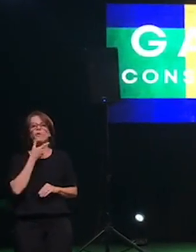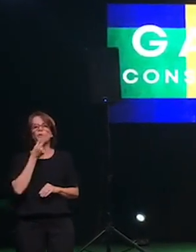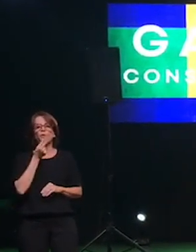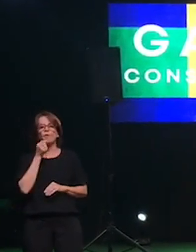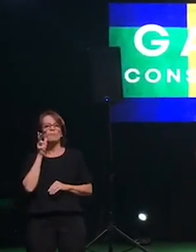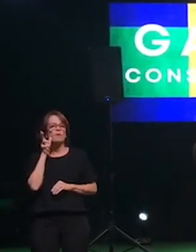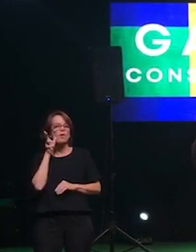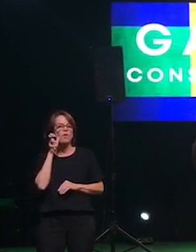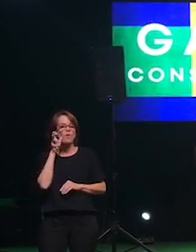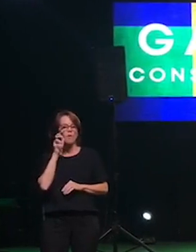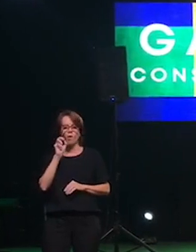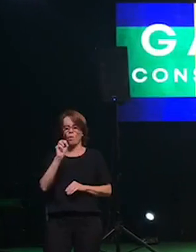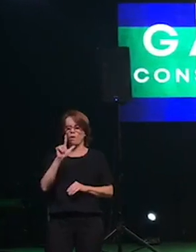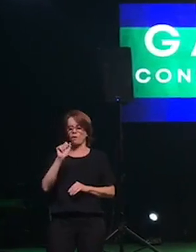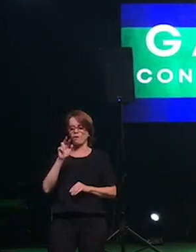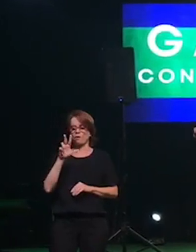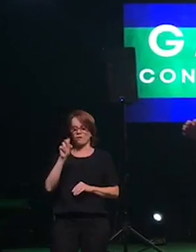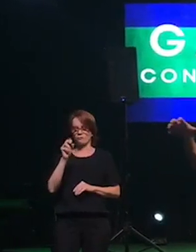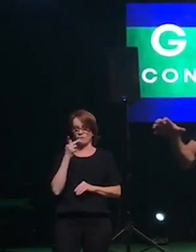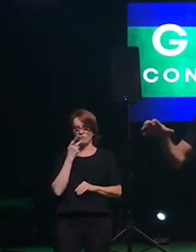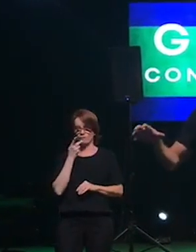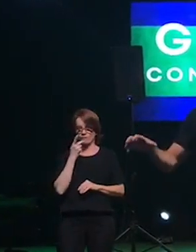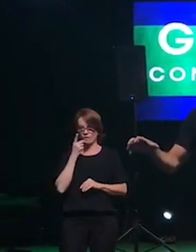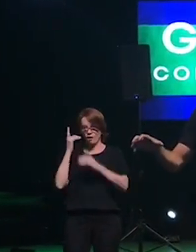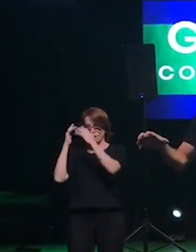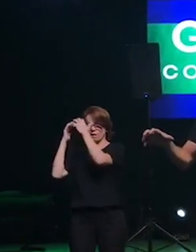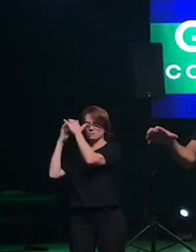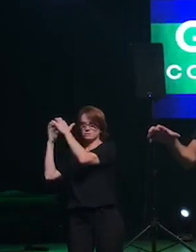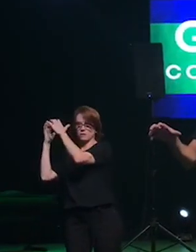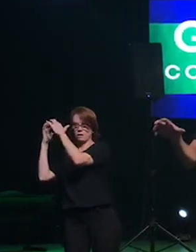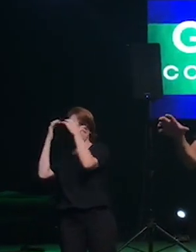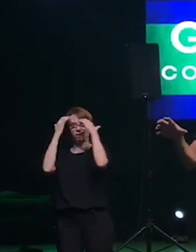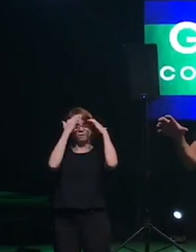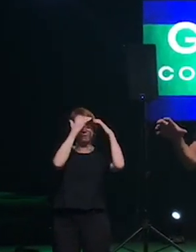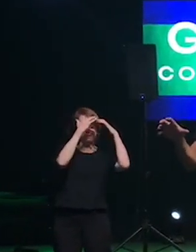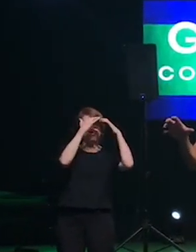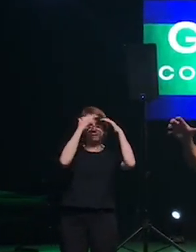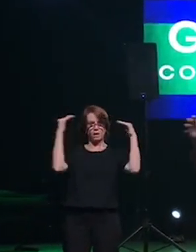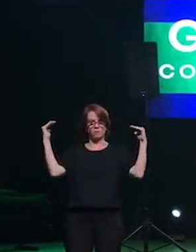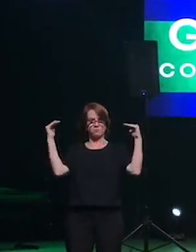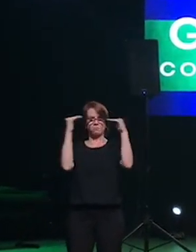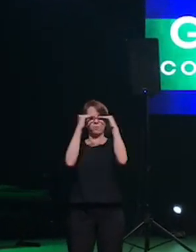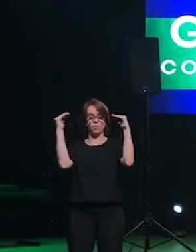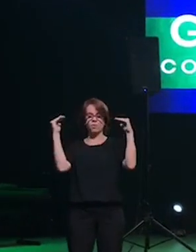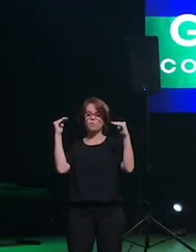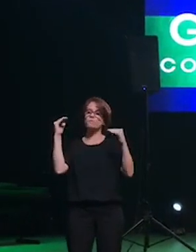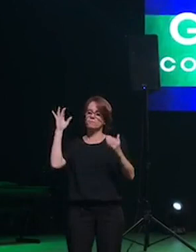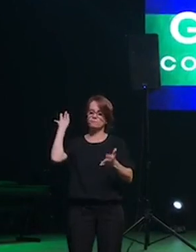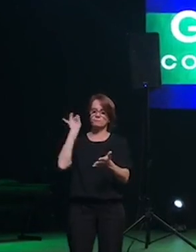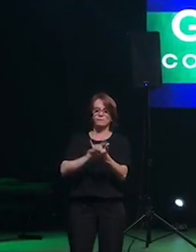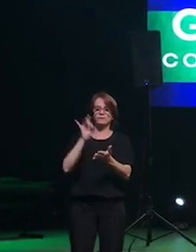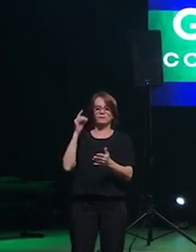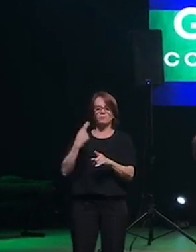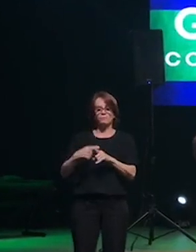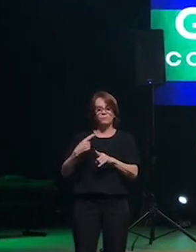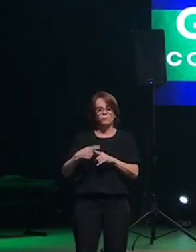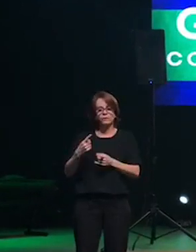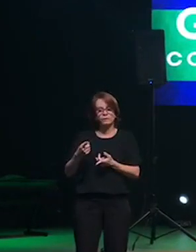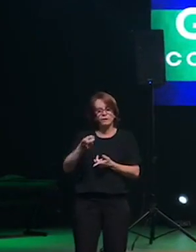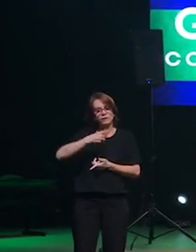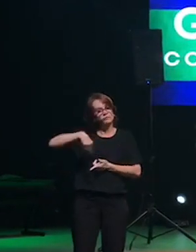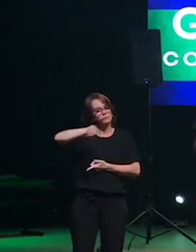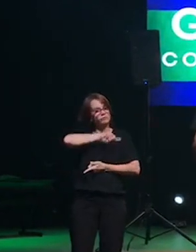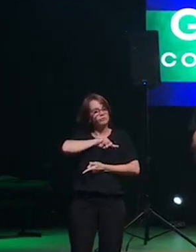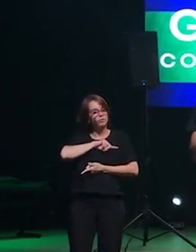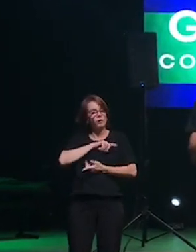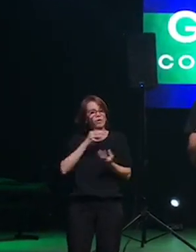Evandro falou aqui, de cérebro em cérebro, isso é uma verdade. Ninguém muda